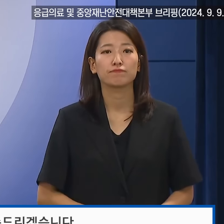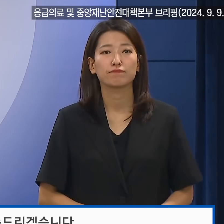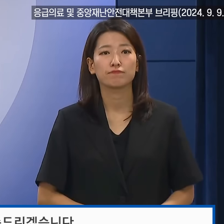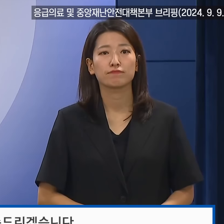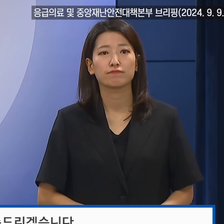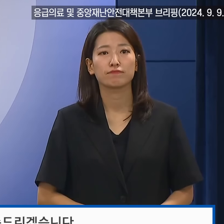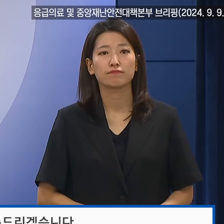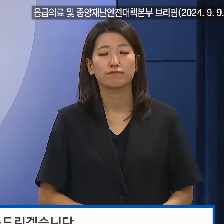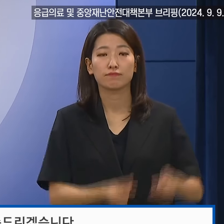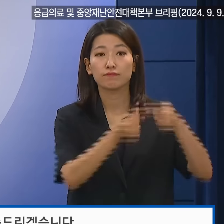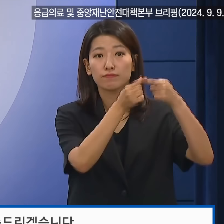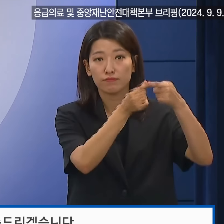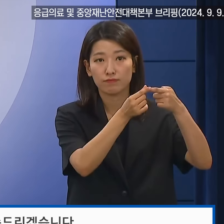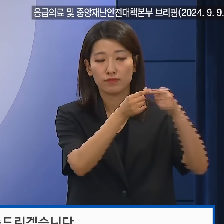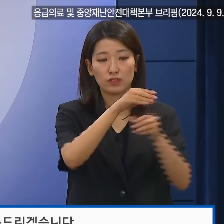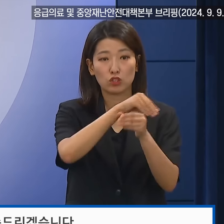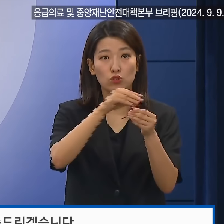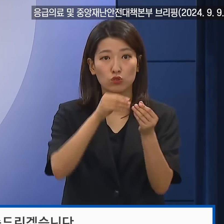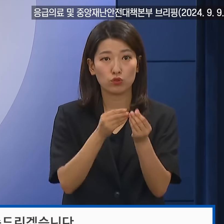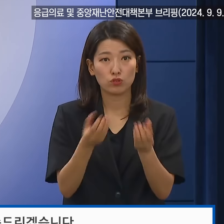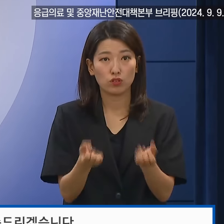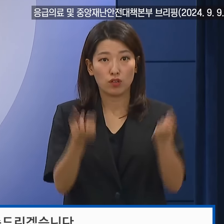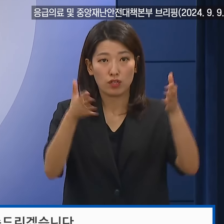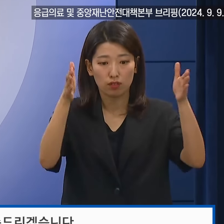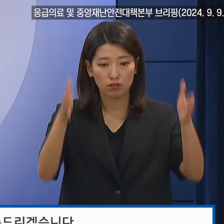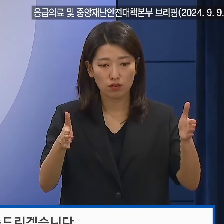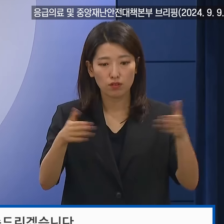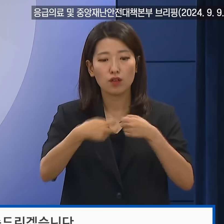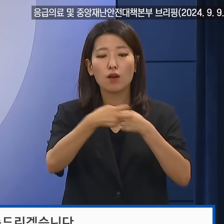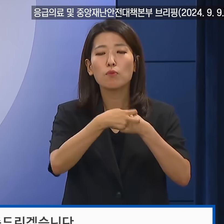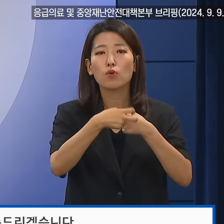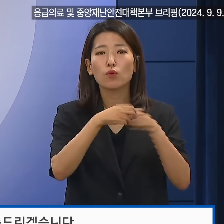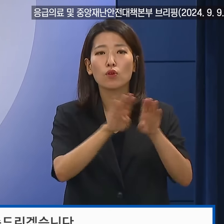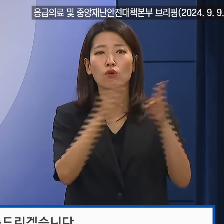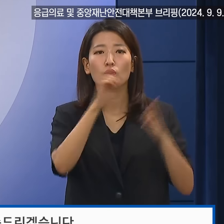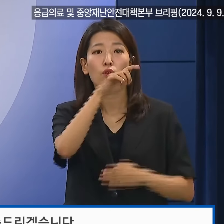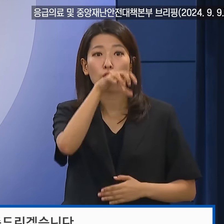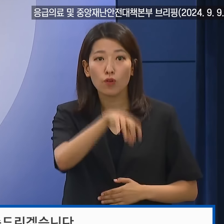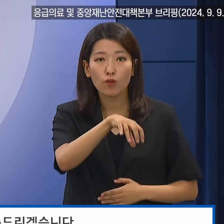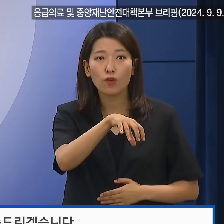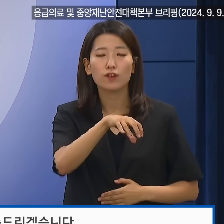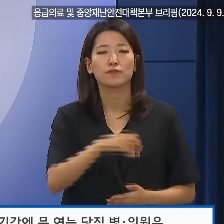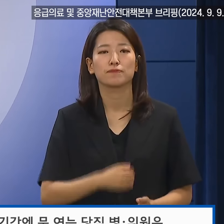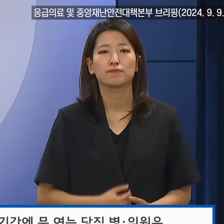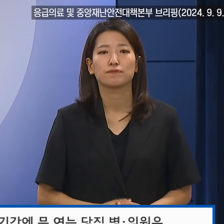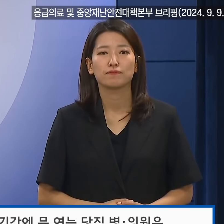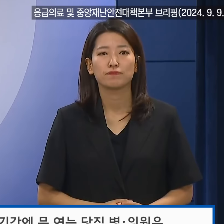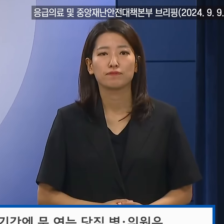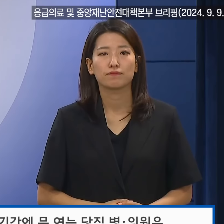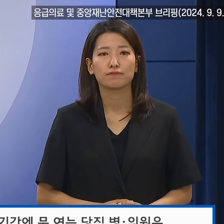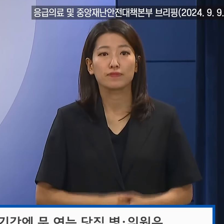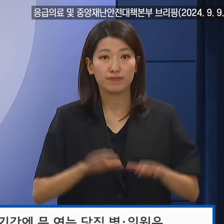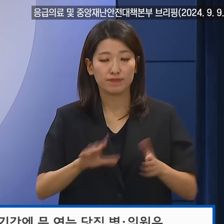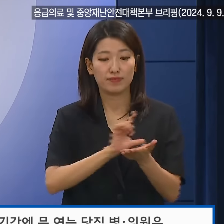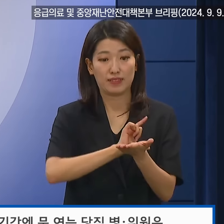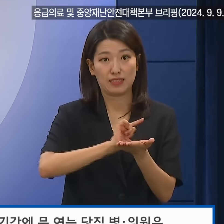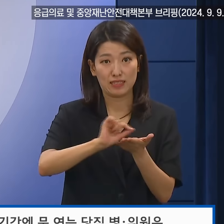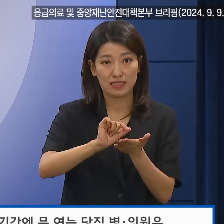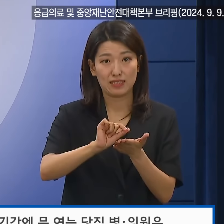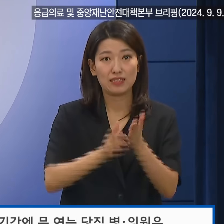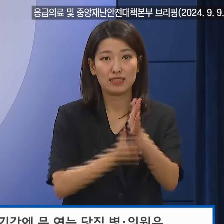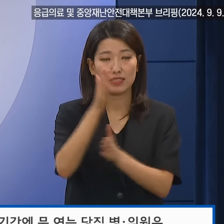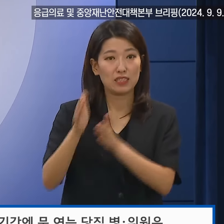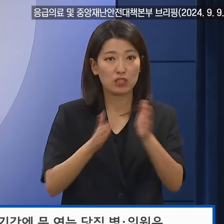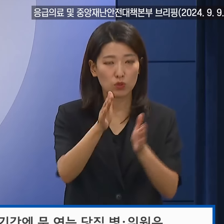먼저 추석 연휴 문 여는 의료기관에 대해 말씀드리겠습니다. 각 시도에서